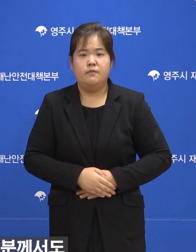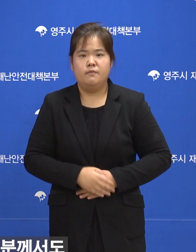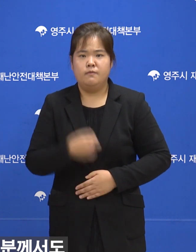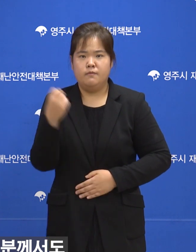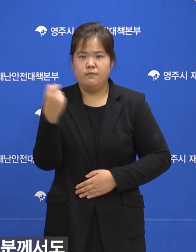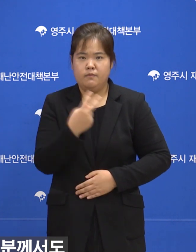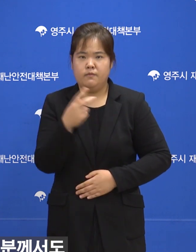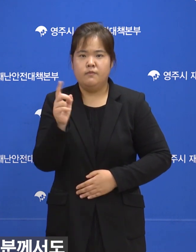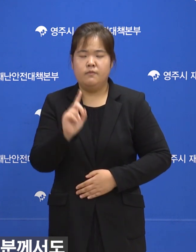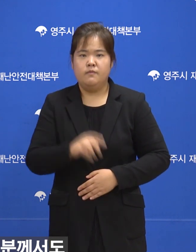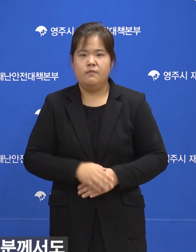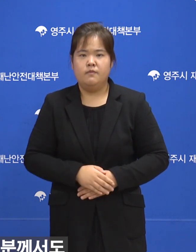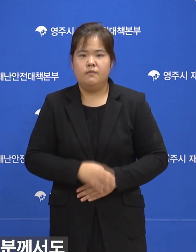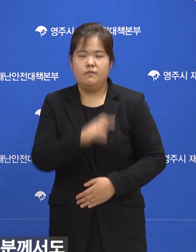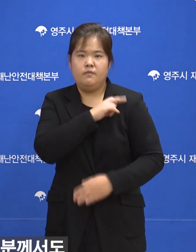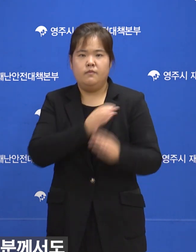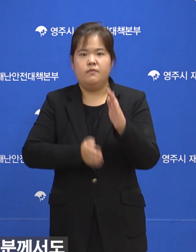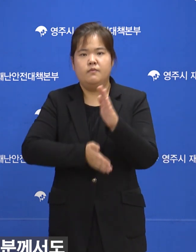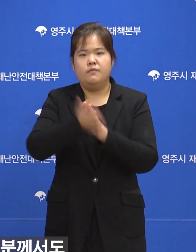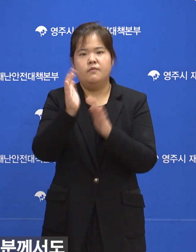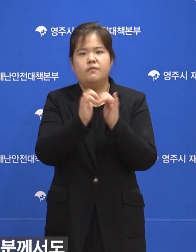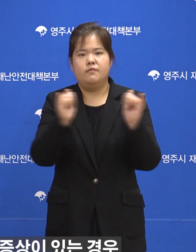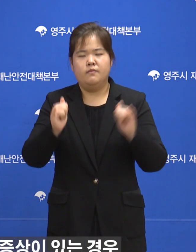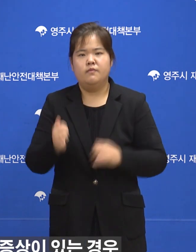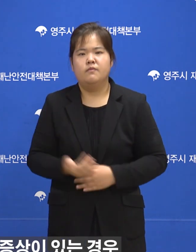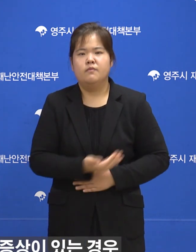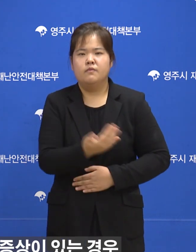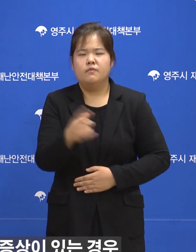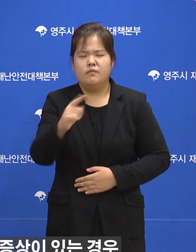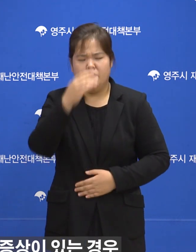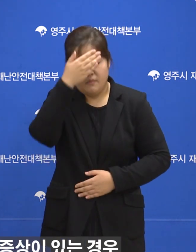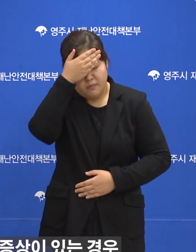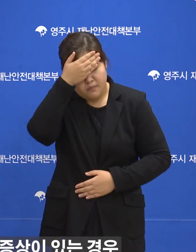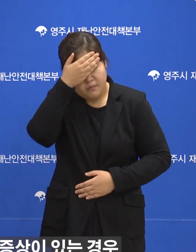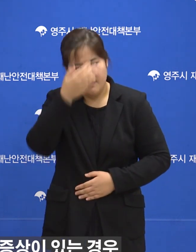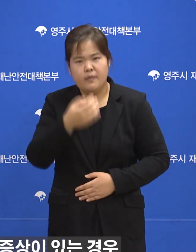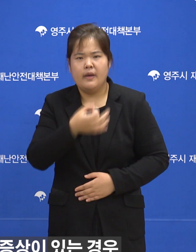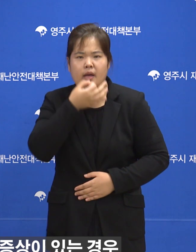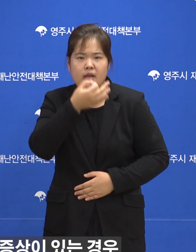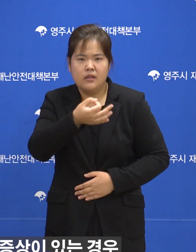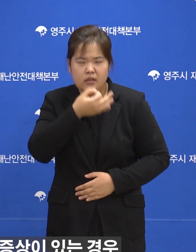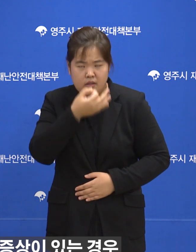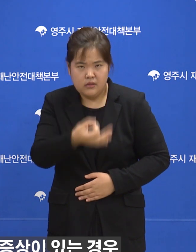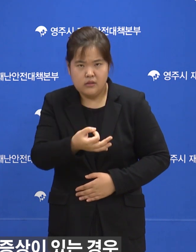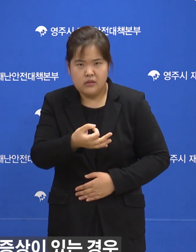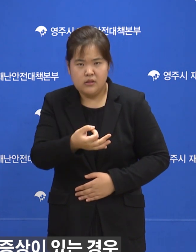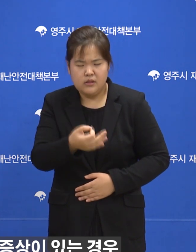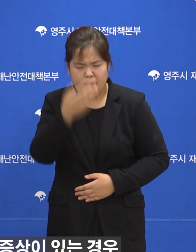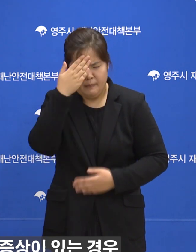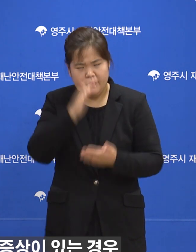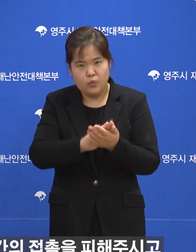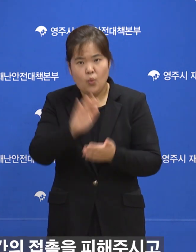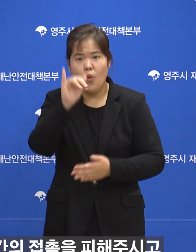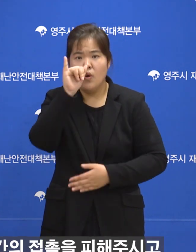아울러 시민 여러분께서도 인후통, 발열, 기침 등의 증상이 있는